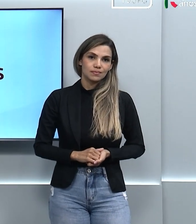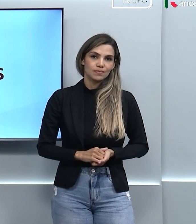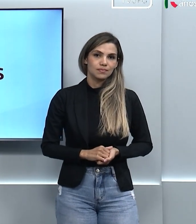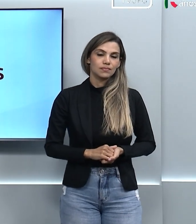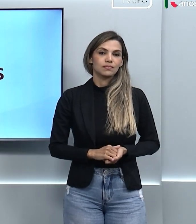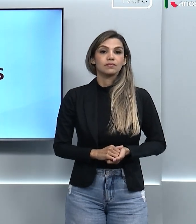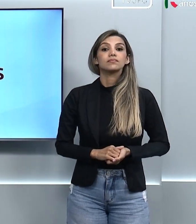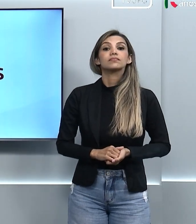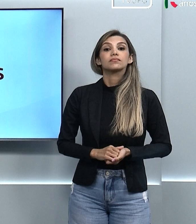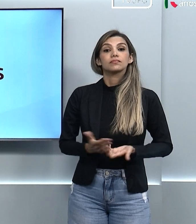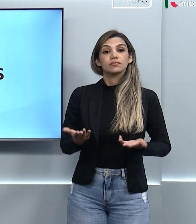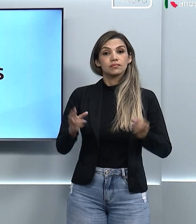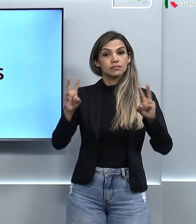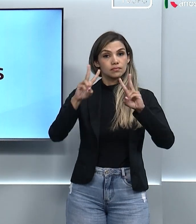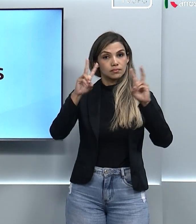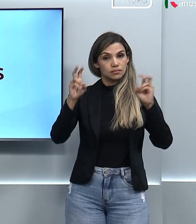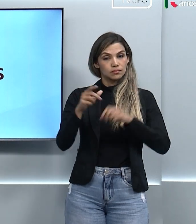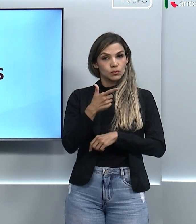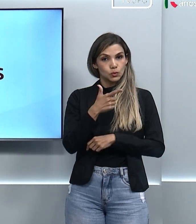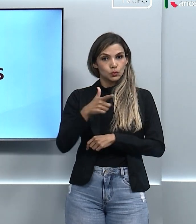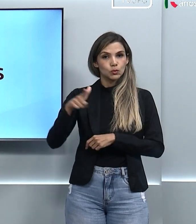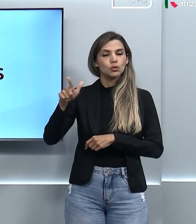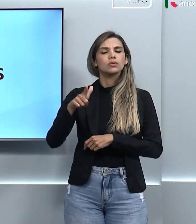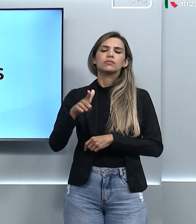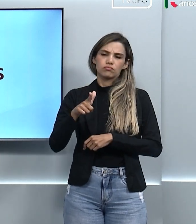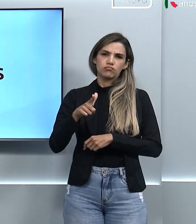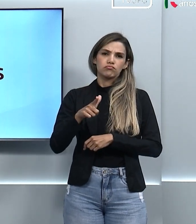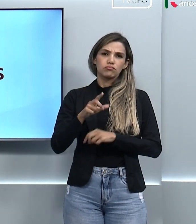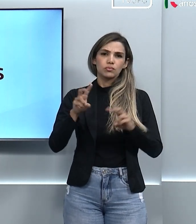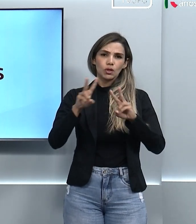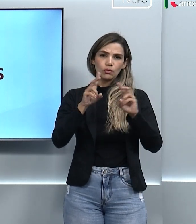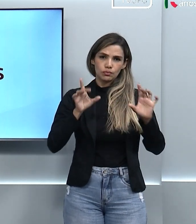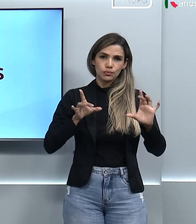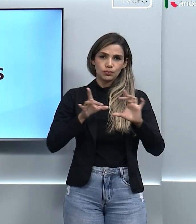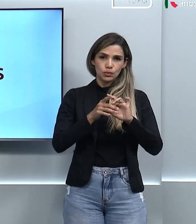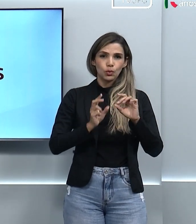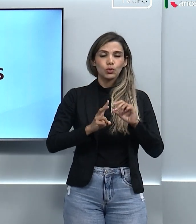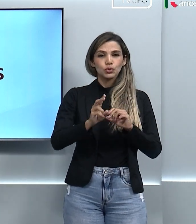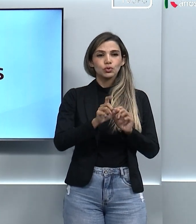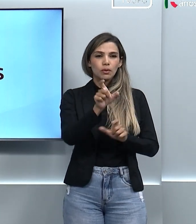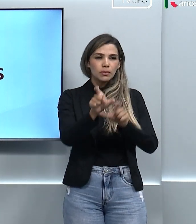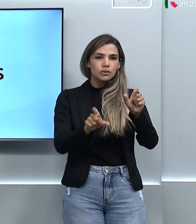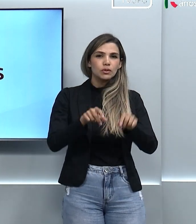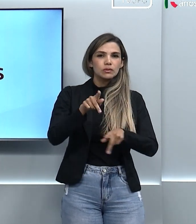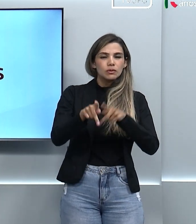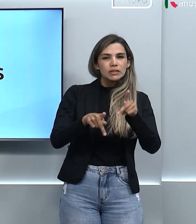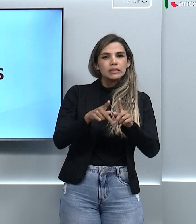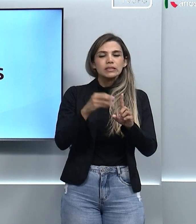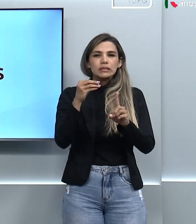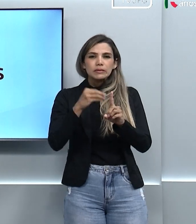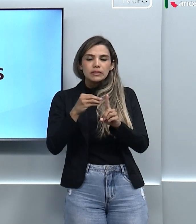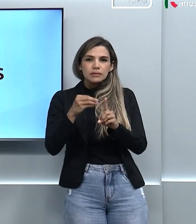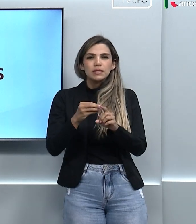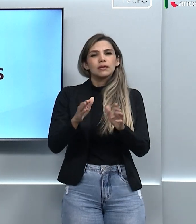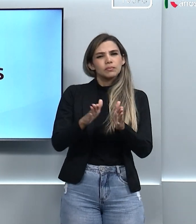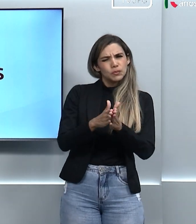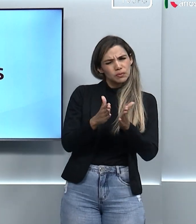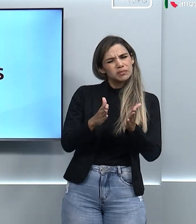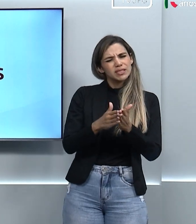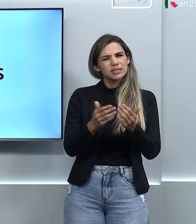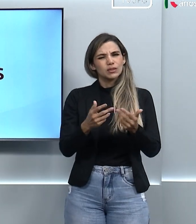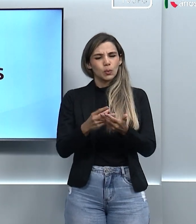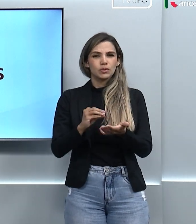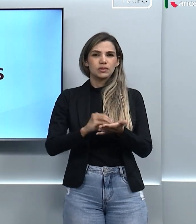Bom, e agora a gente muda de assunto, mas continua falando sobre a população mais vulnerável. Isso porque tem um serviço importante que está